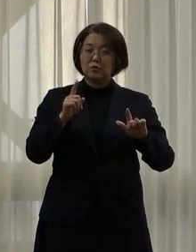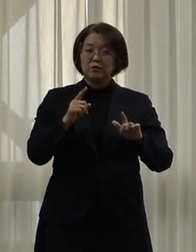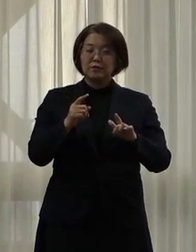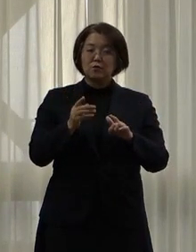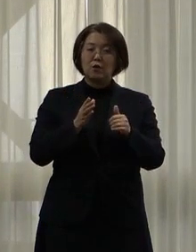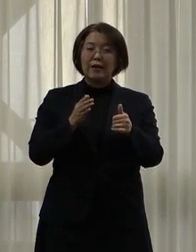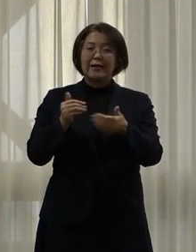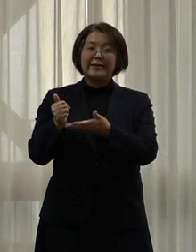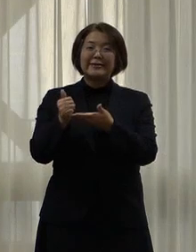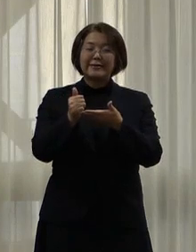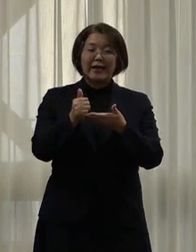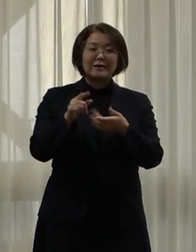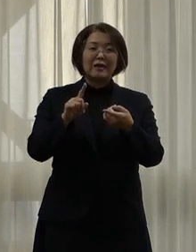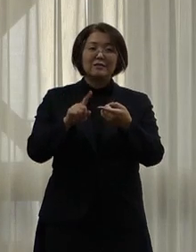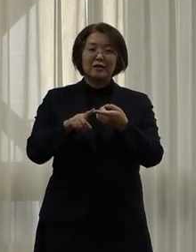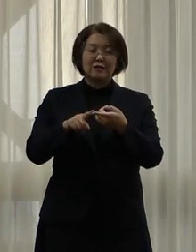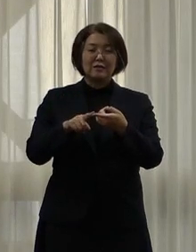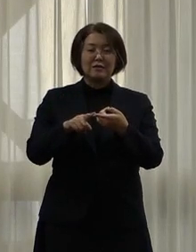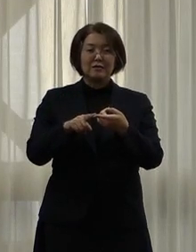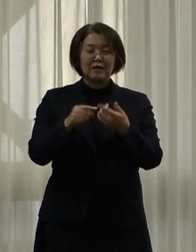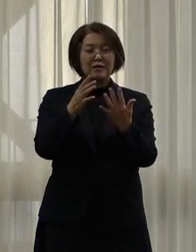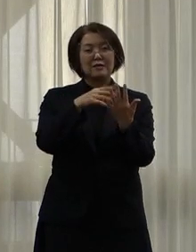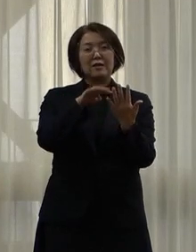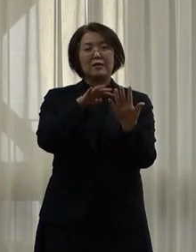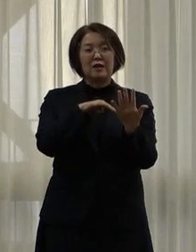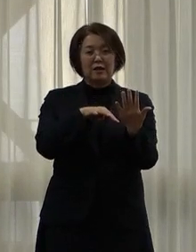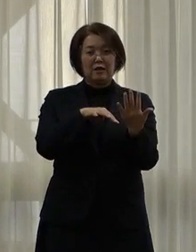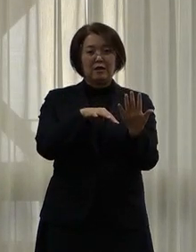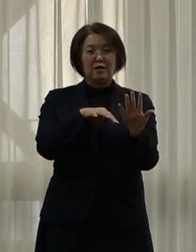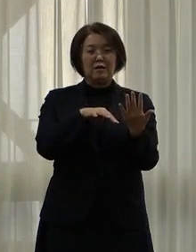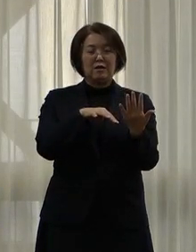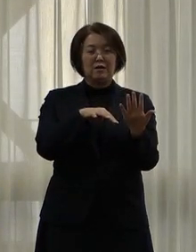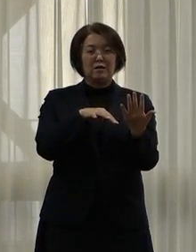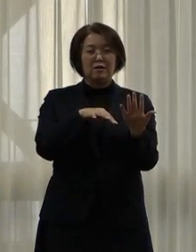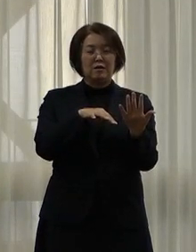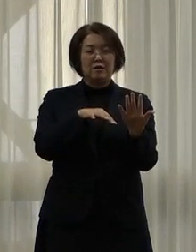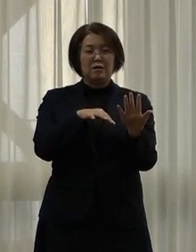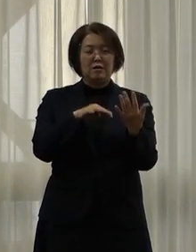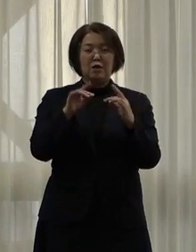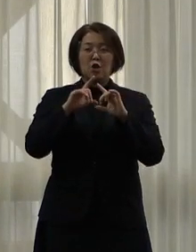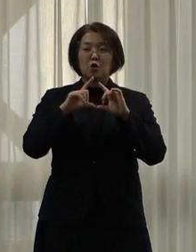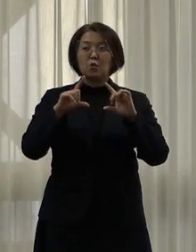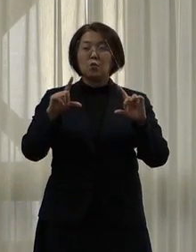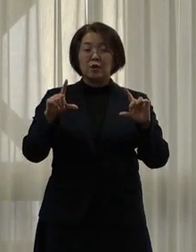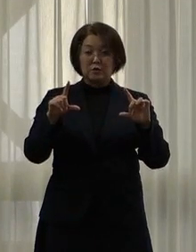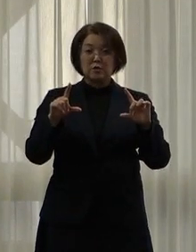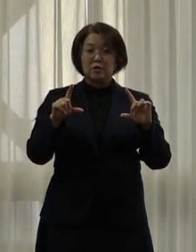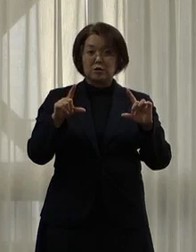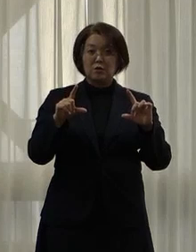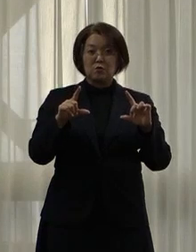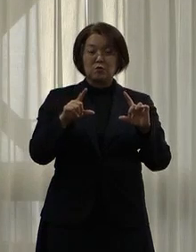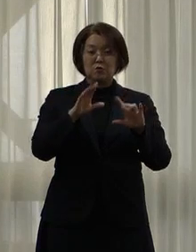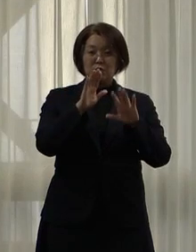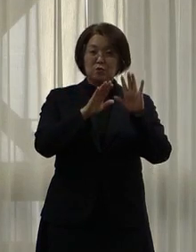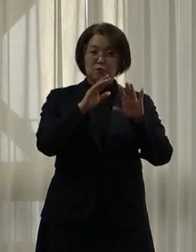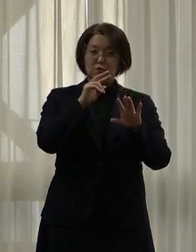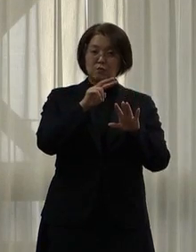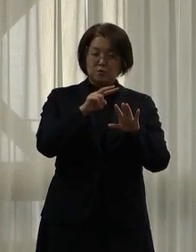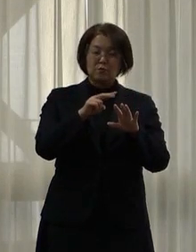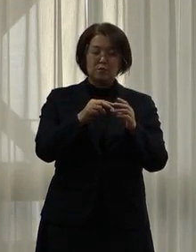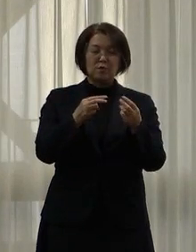データ、いわゆるその公開されている普通のはっきりした数字出るよう